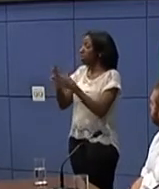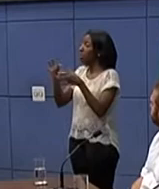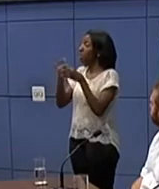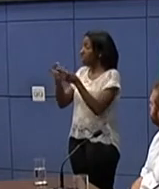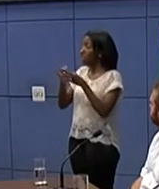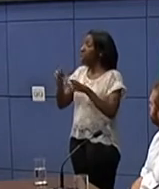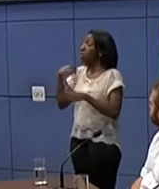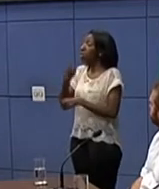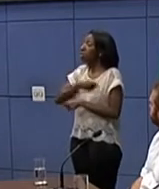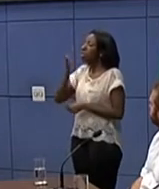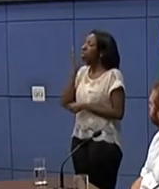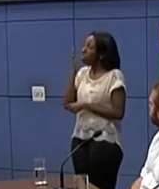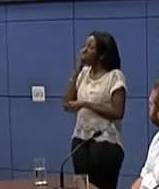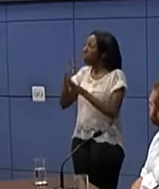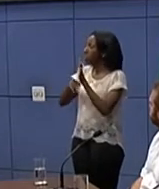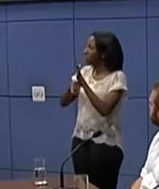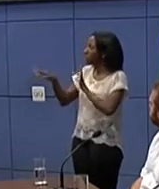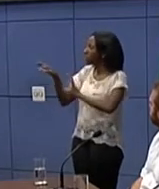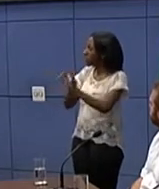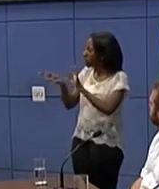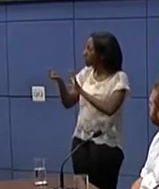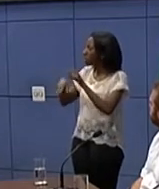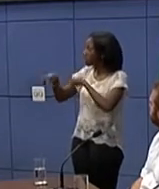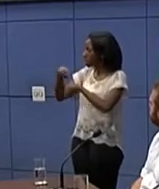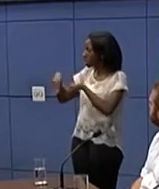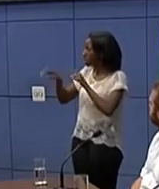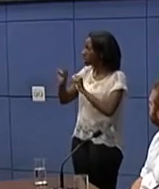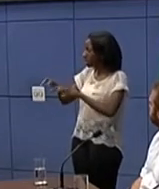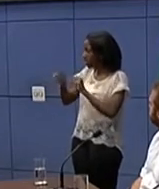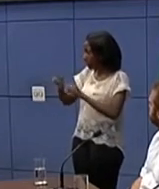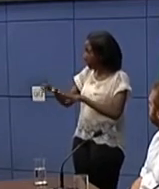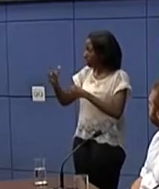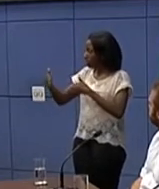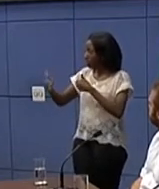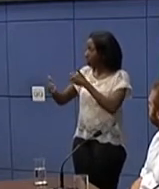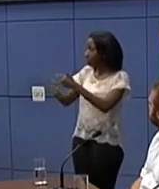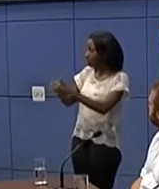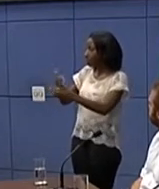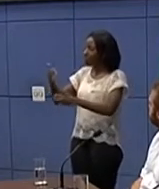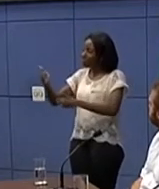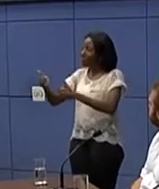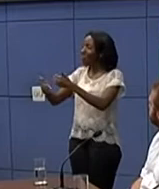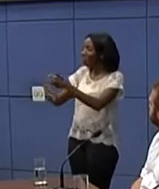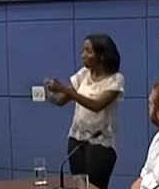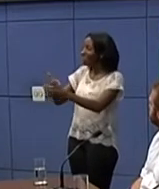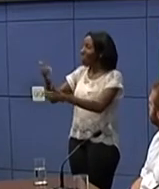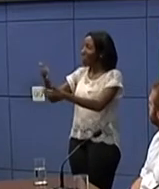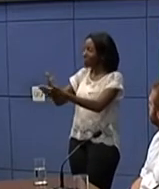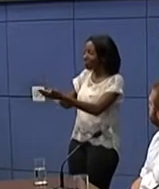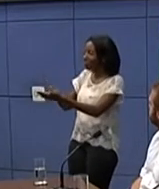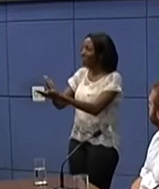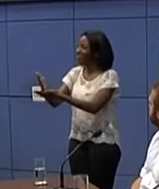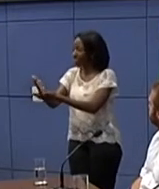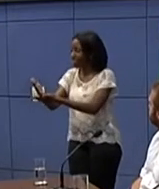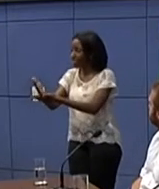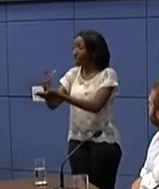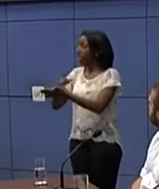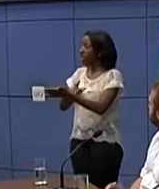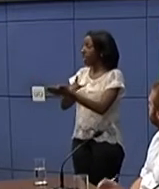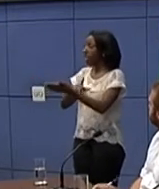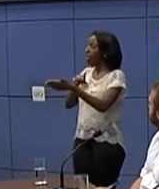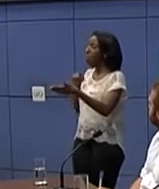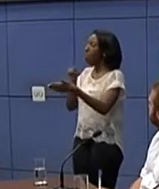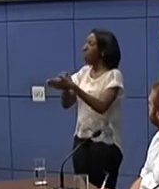nós sabemos todo o processo que levou até ser aprovado. E nós conseguimos manter a meta 4, tal como saiu